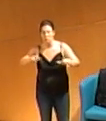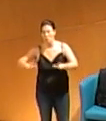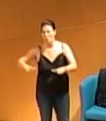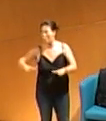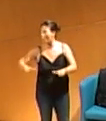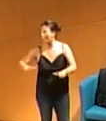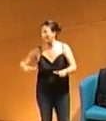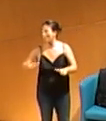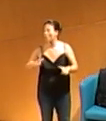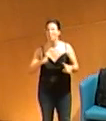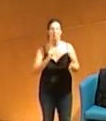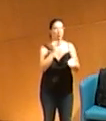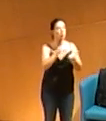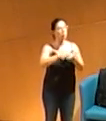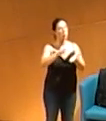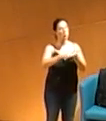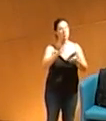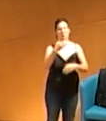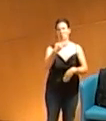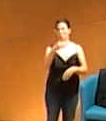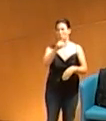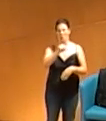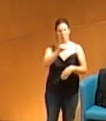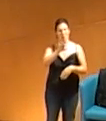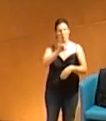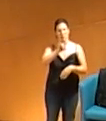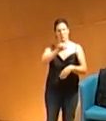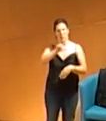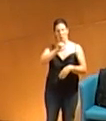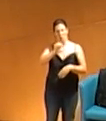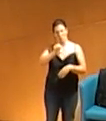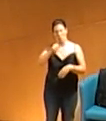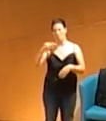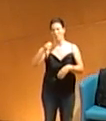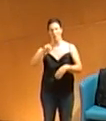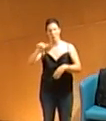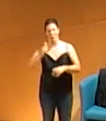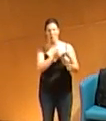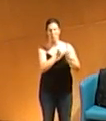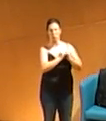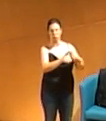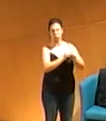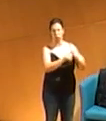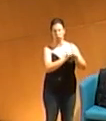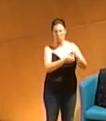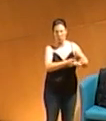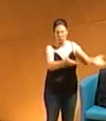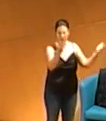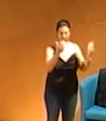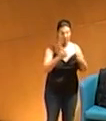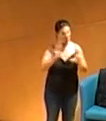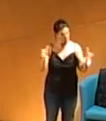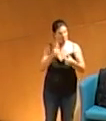avez Mathilde Mella qui fait beaucoup de pod. Voilà. Mais il y avait aussi dans le groupe des parents d'enfants qui n'ont pas de